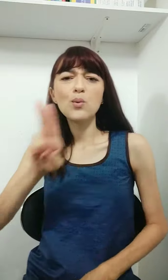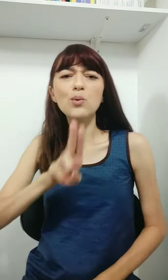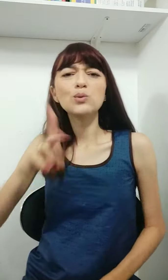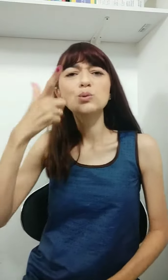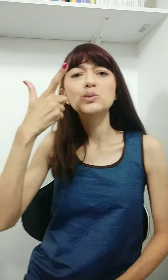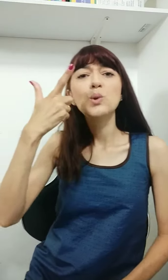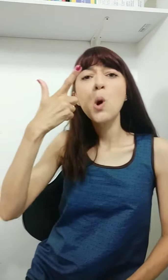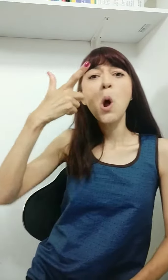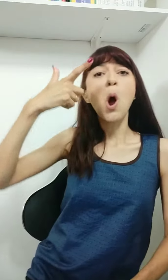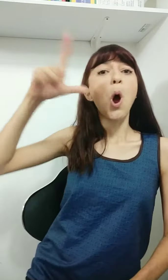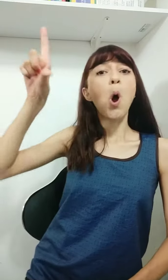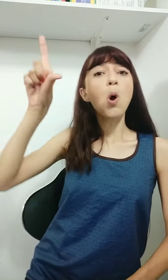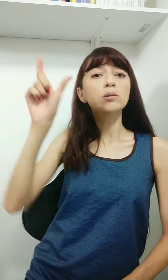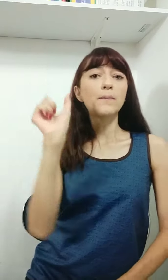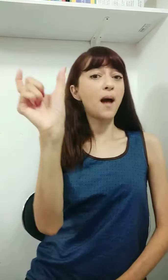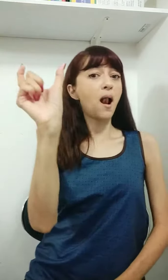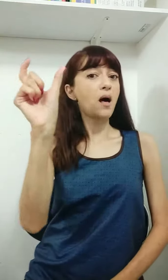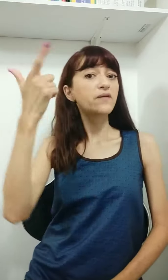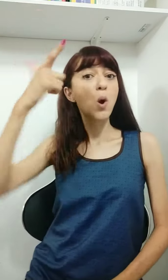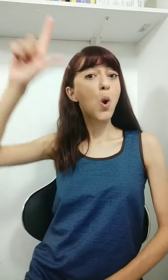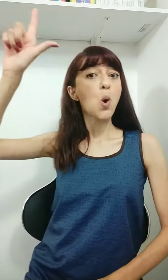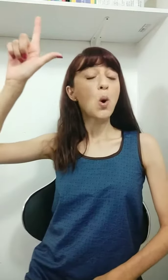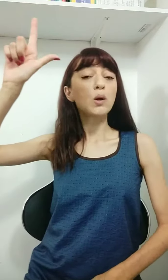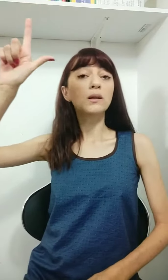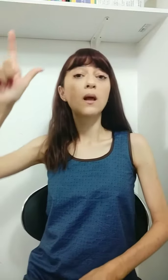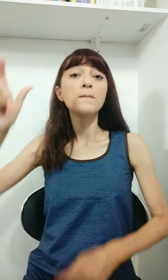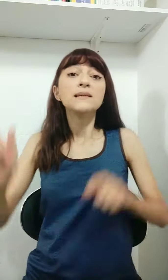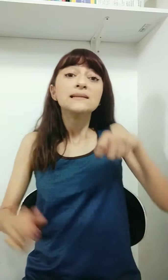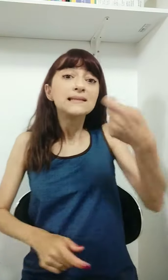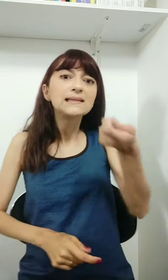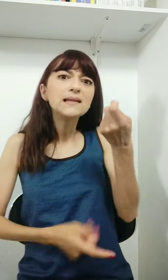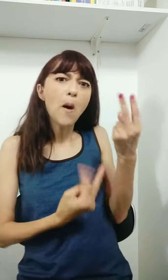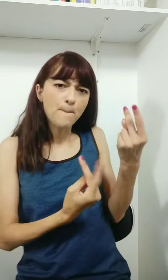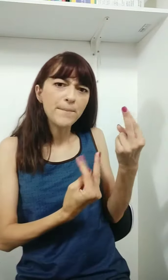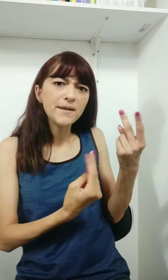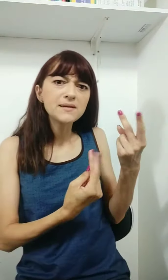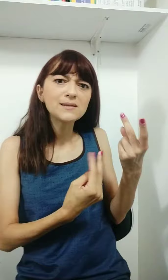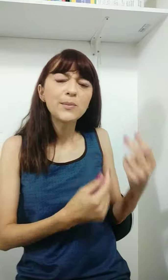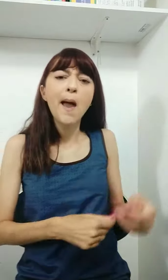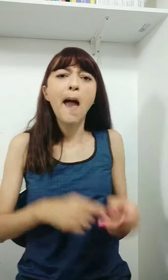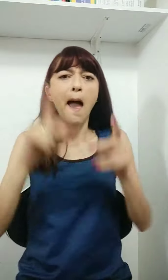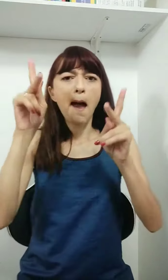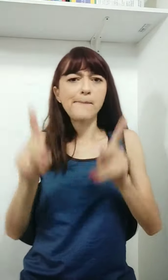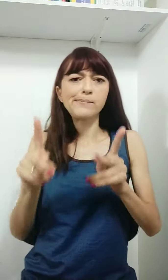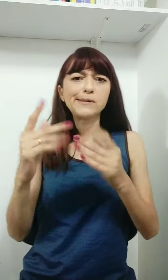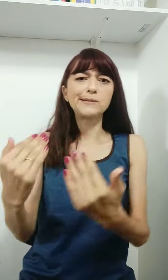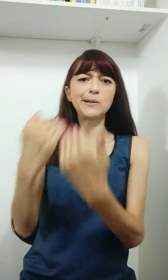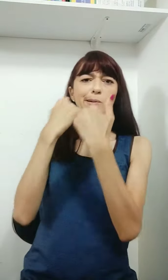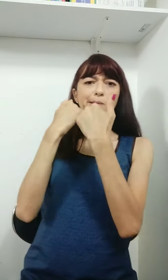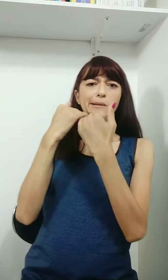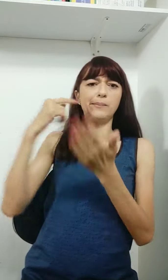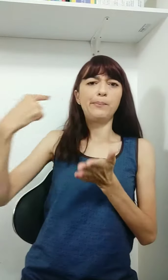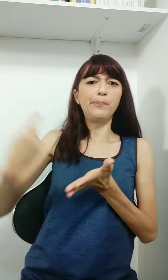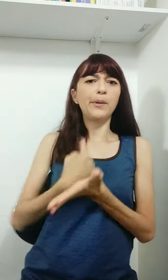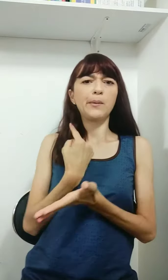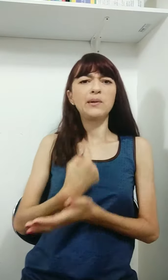vocês serão prejudicados, porque na hora de traduzir um surdo sinalizando, vocês não conseguirão fazer isso da forma adequada, tá?